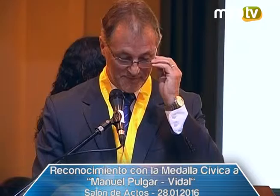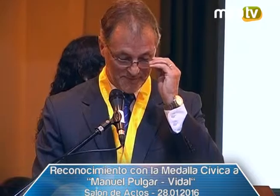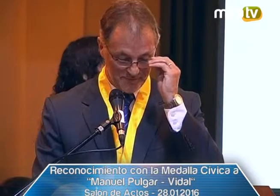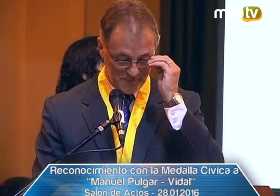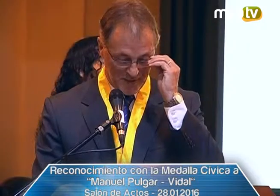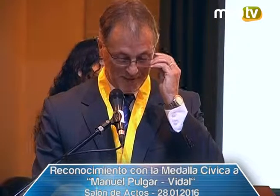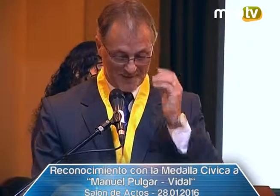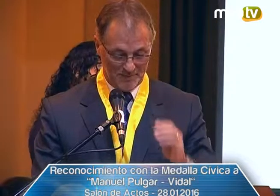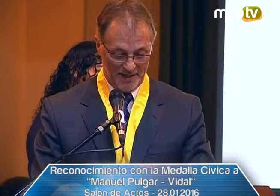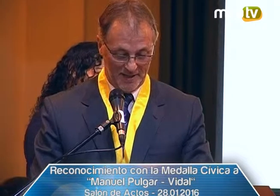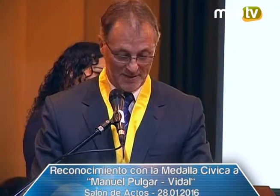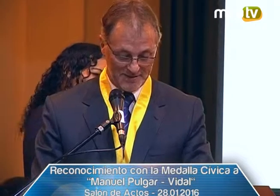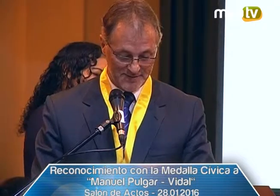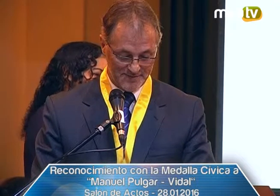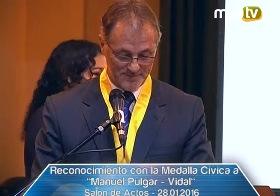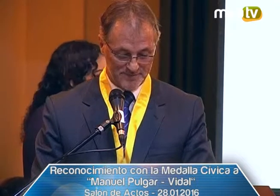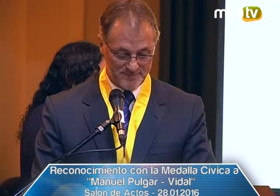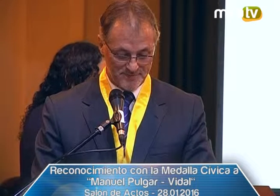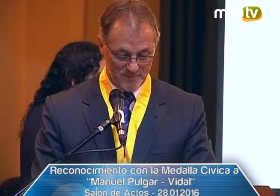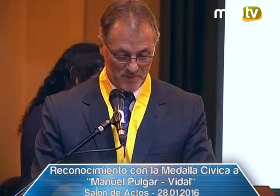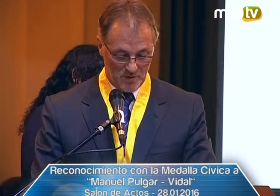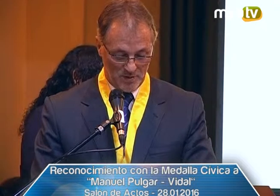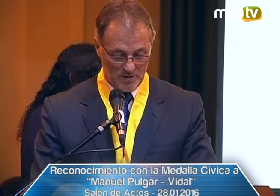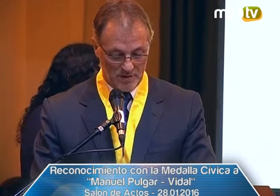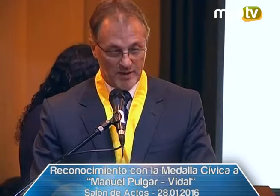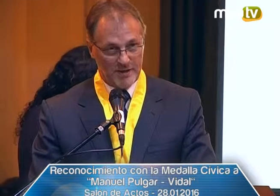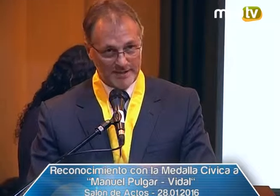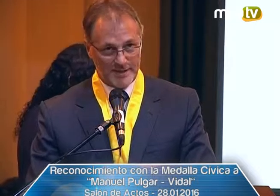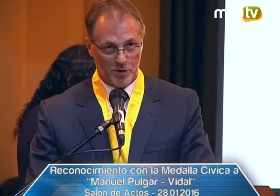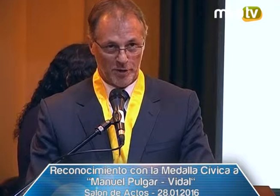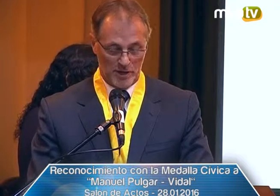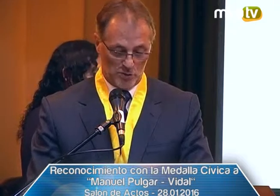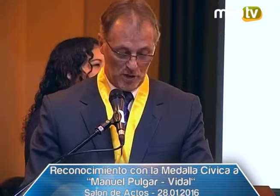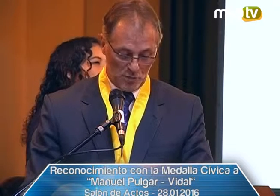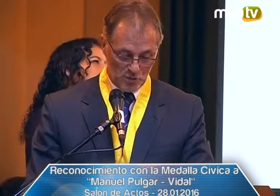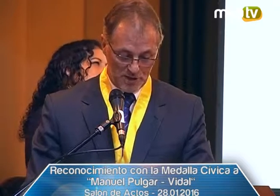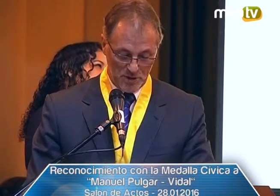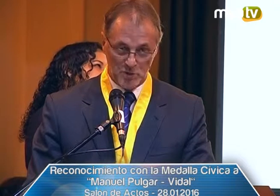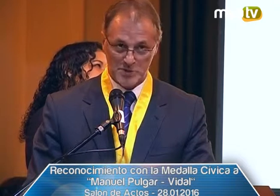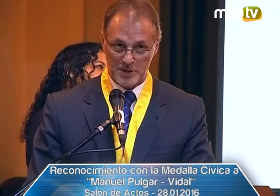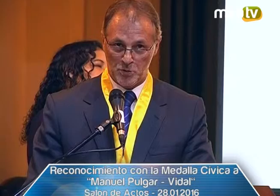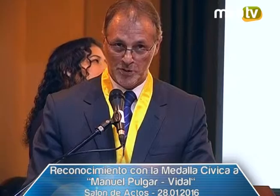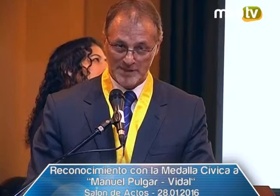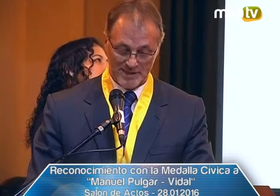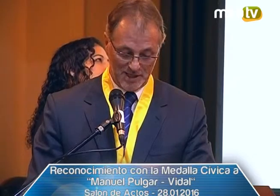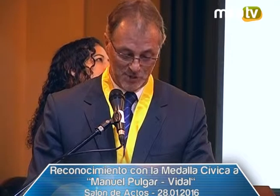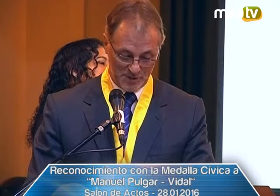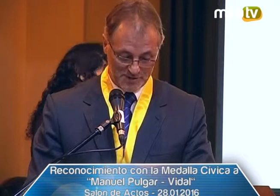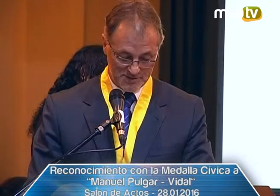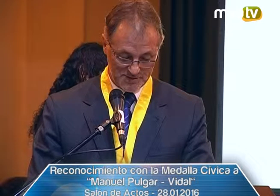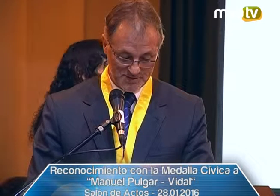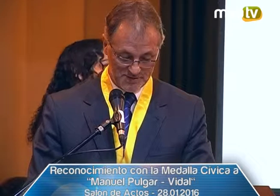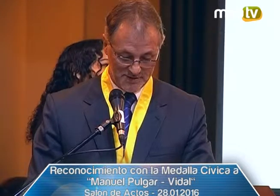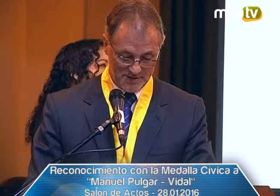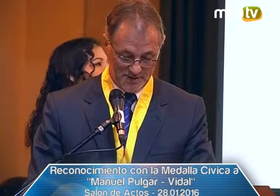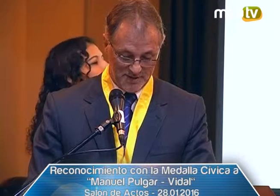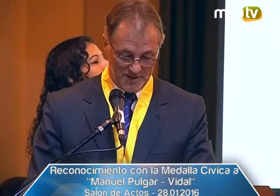preparaba estas palabras, quise recordar con algunos amigos algunas